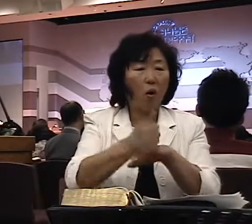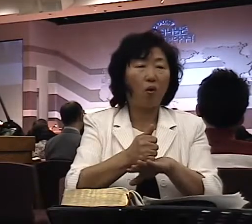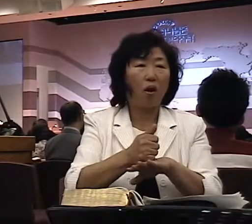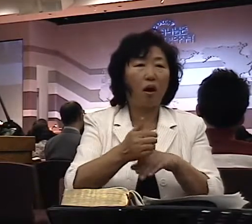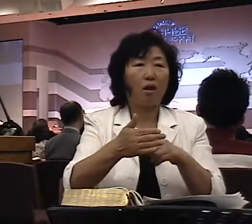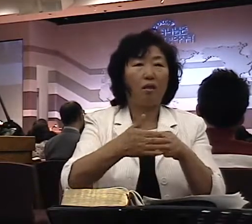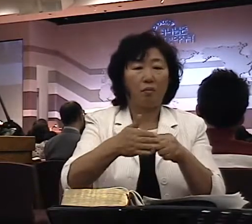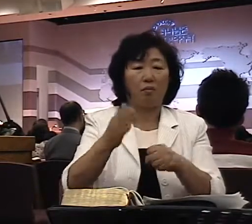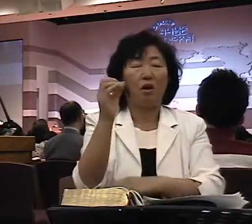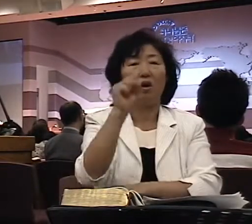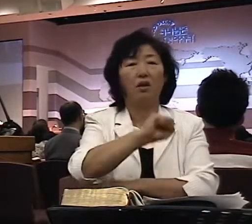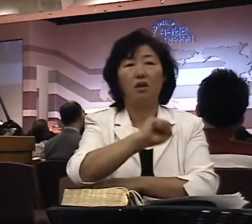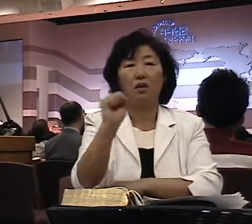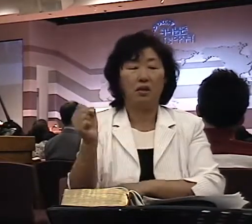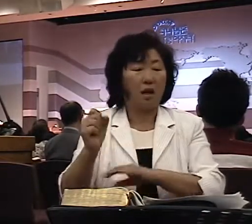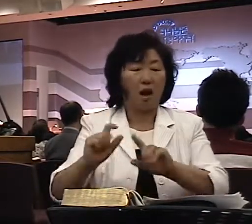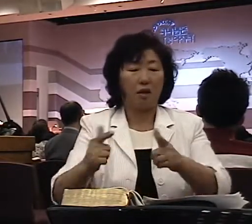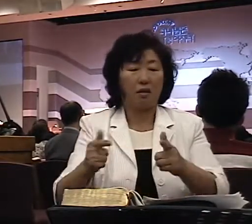것입니다.